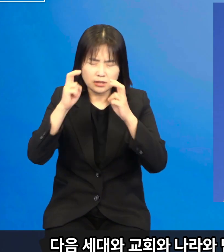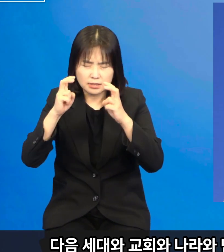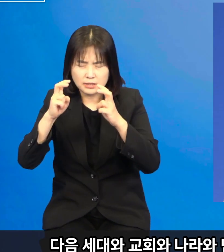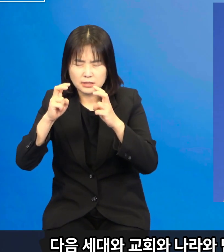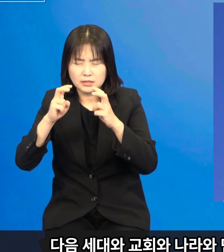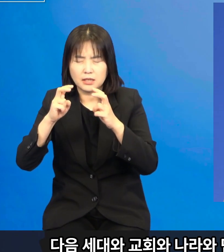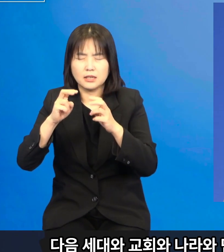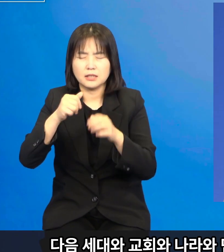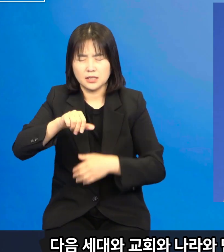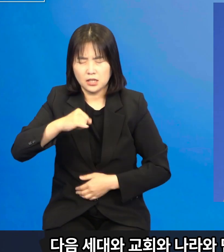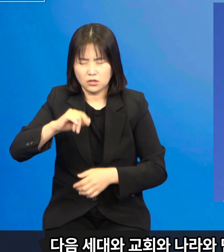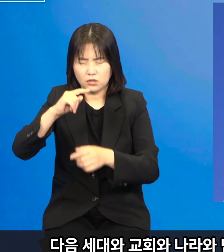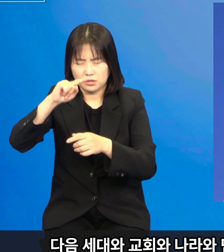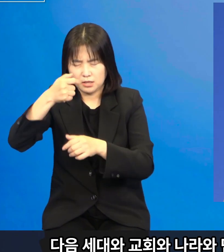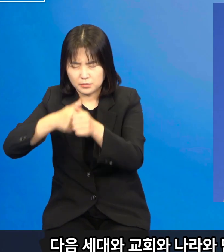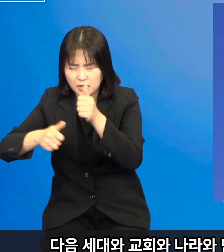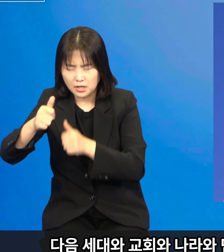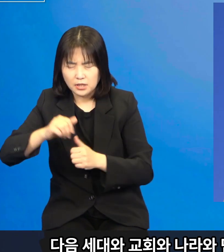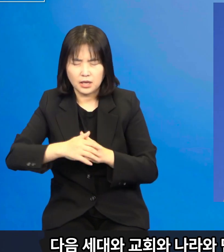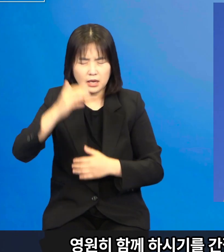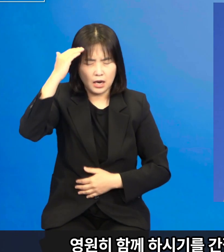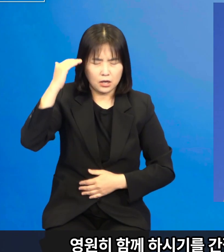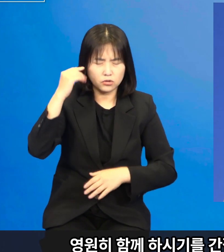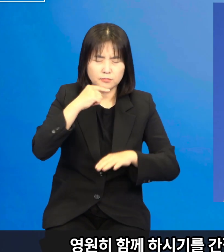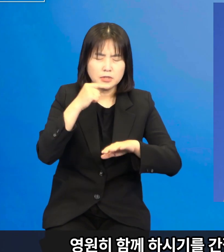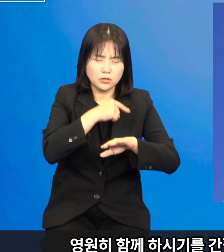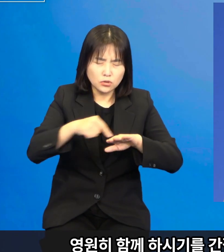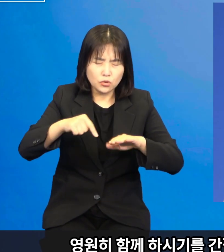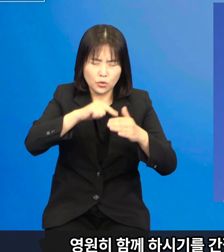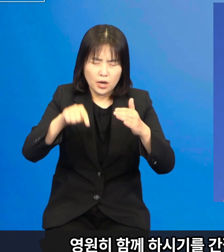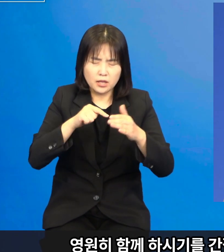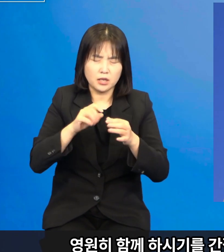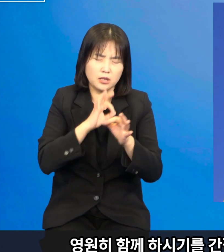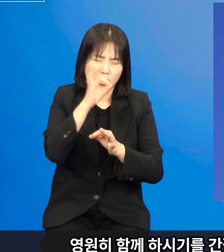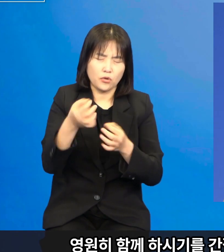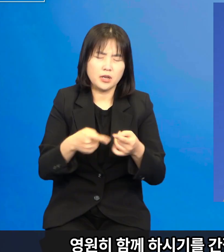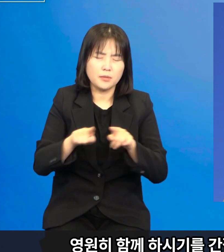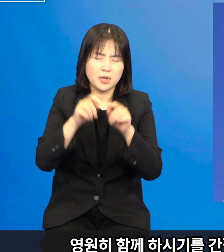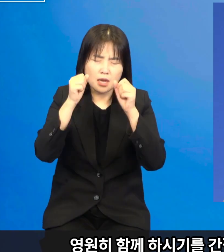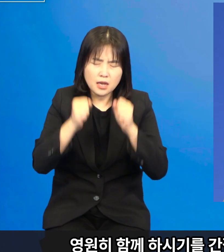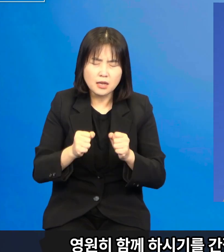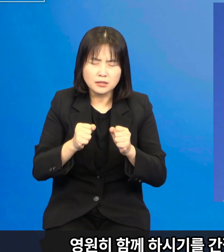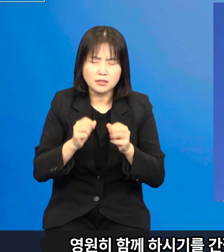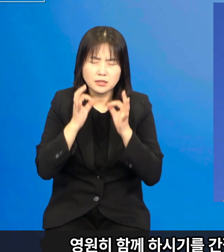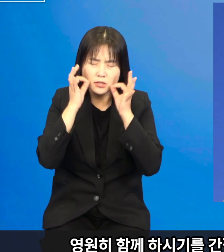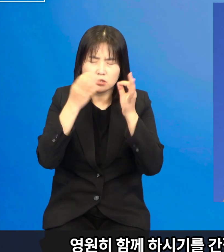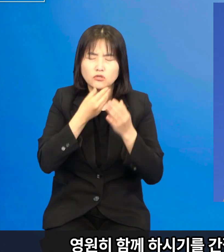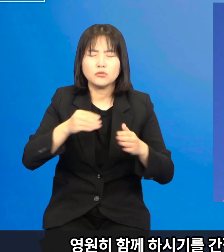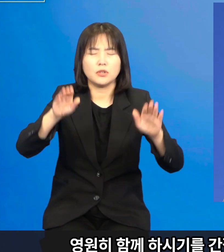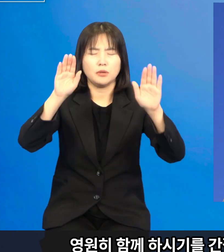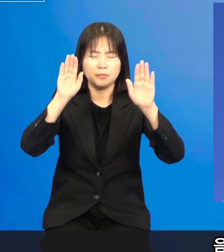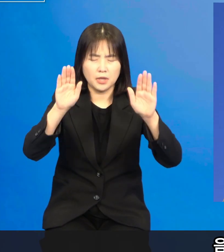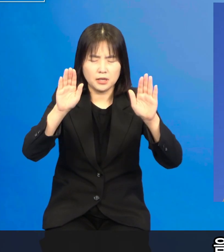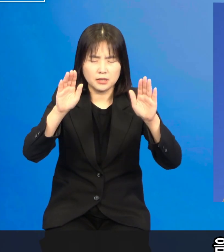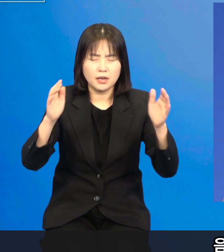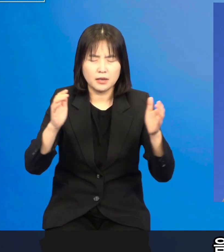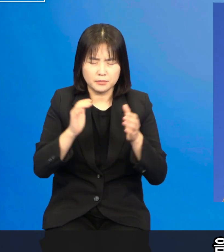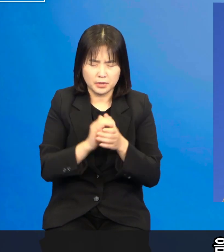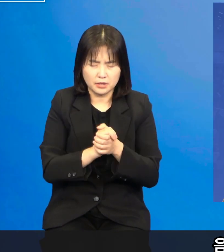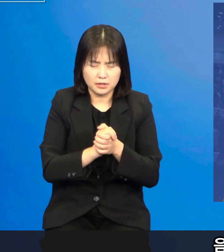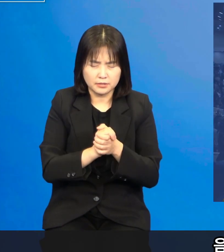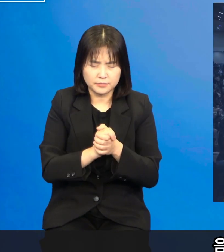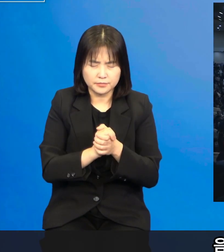교회와 나라와 민족 이 조국 대한민국 가운데 영원히 함께 하시기를 간절히 축원하옵나이다. 아멘.